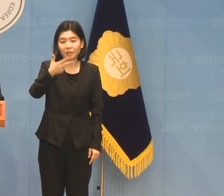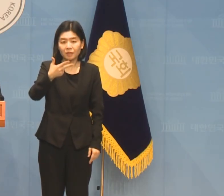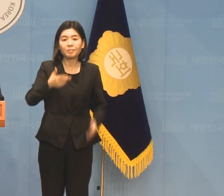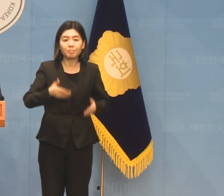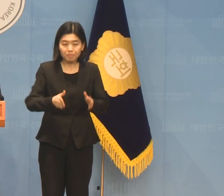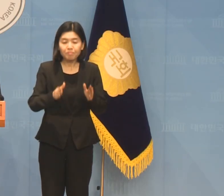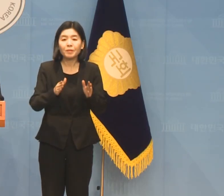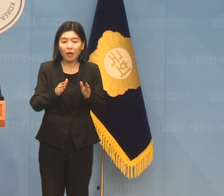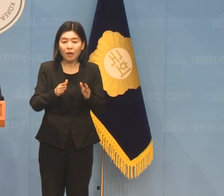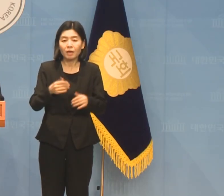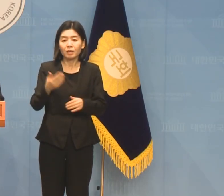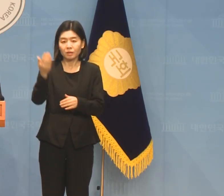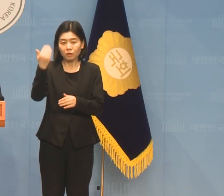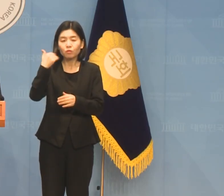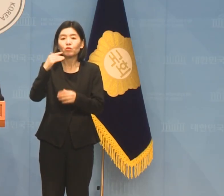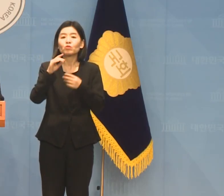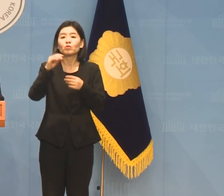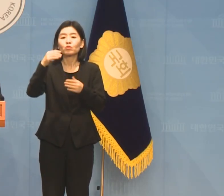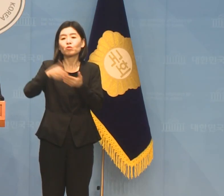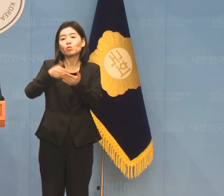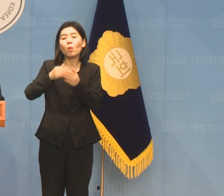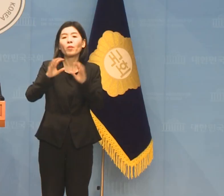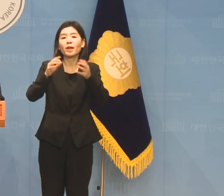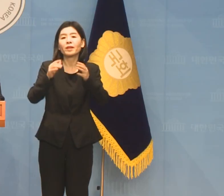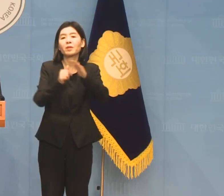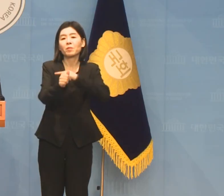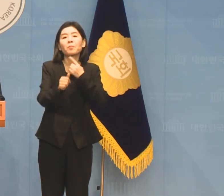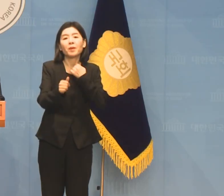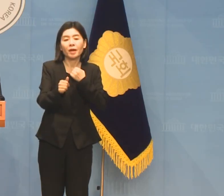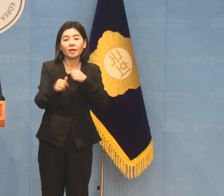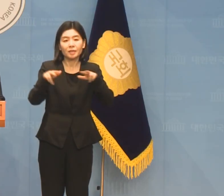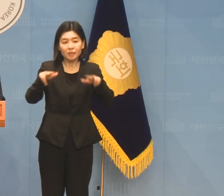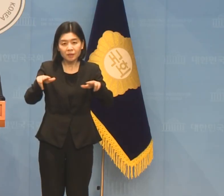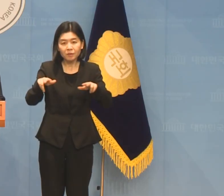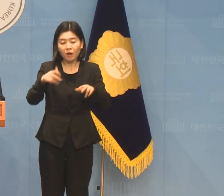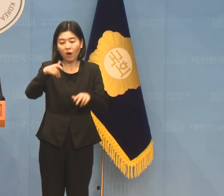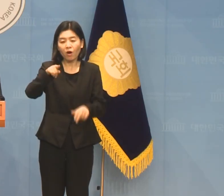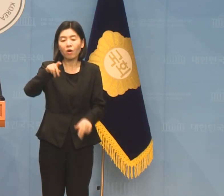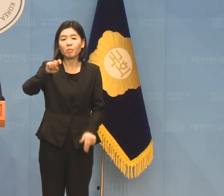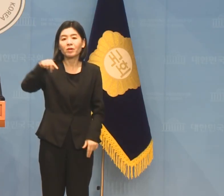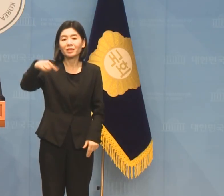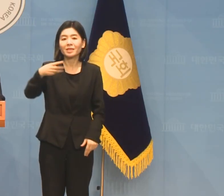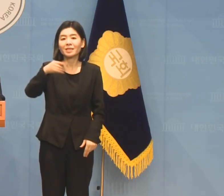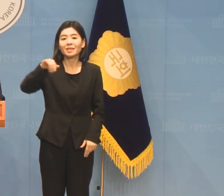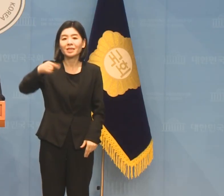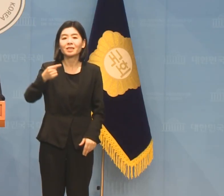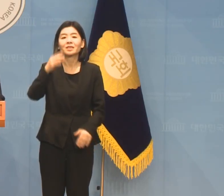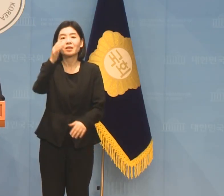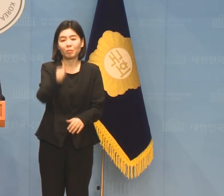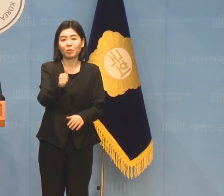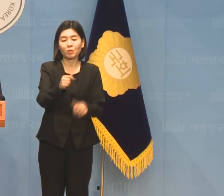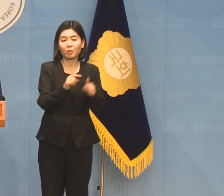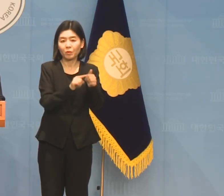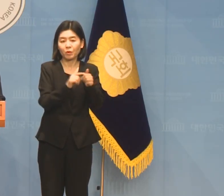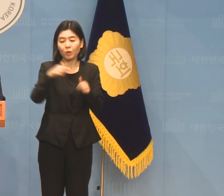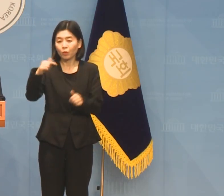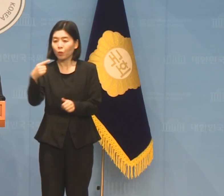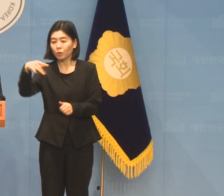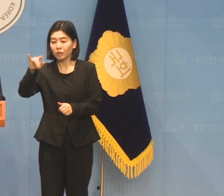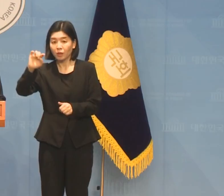1977년생이시고 전 중고나라 대표를 지내시고 현재 커머스리그 대표를 지내고 계십니다. 다음으로 노재권,